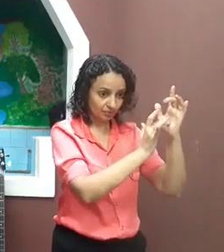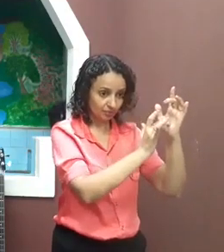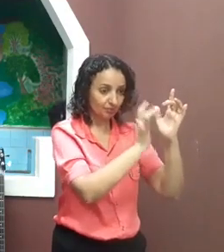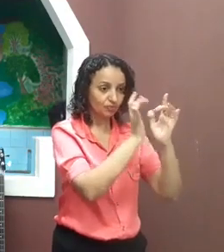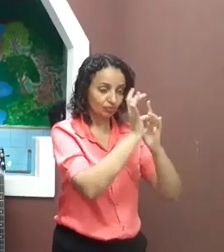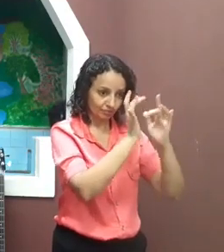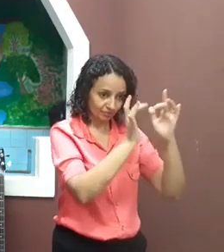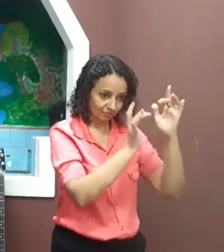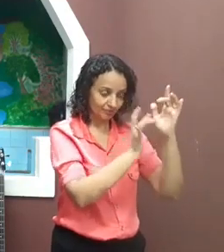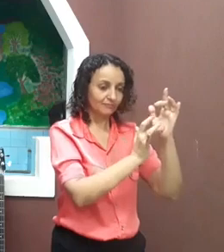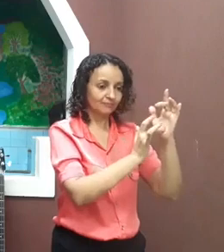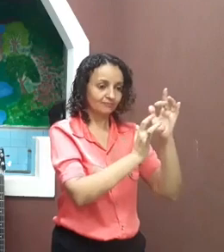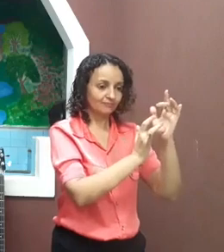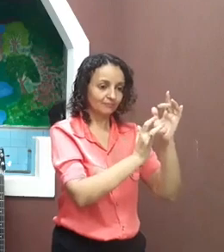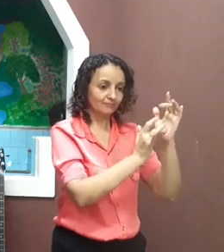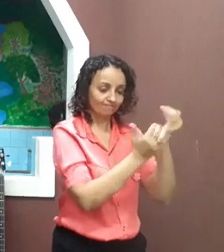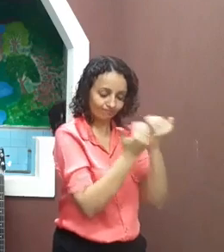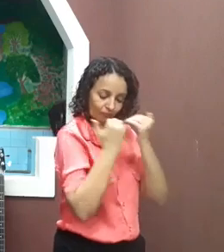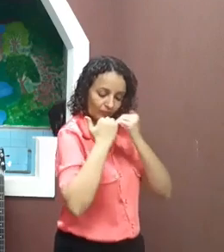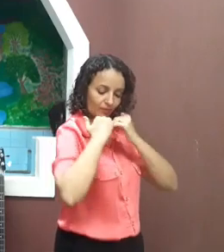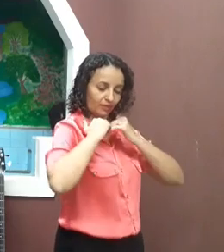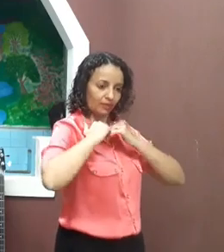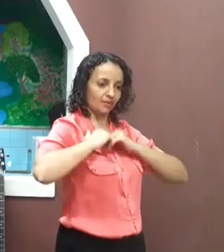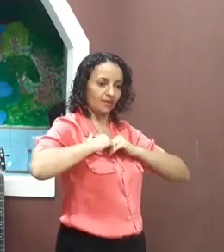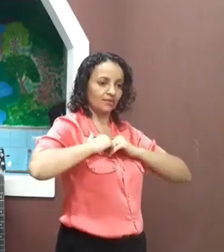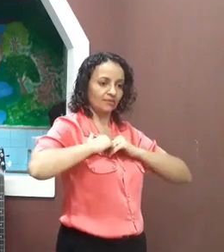princípio. Tenha princípio.